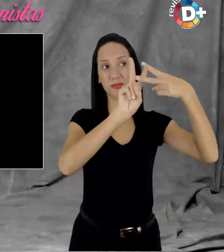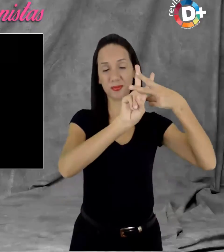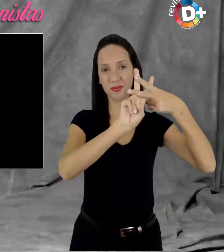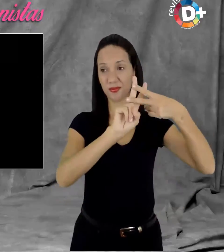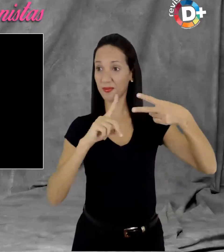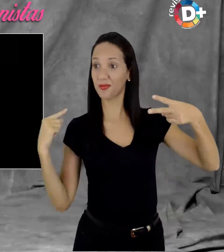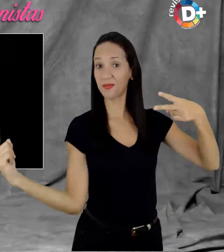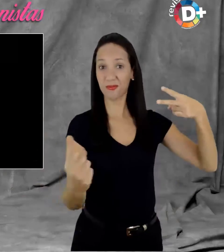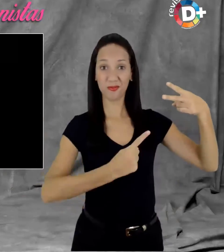Nossa capa.